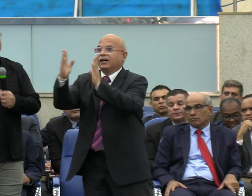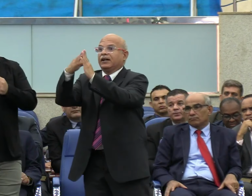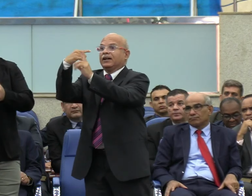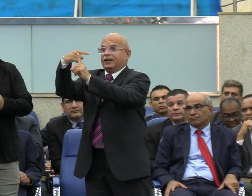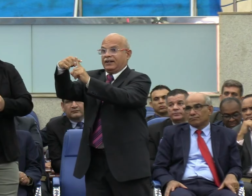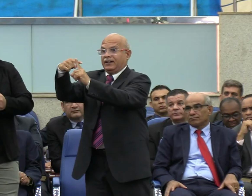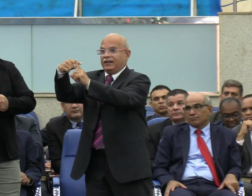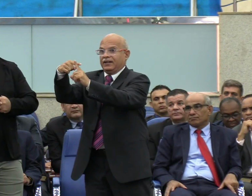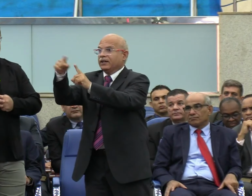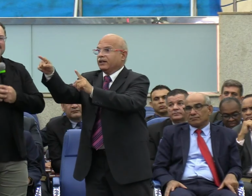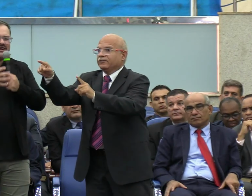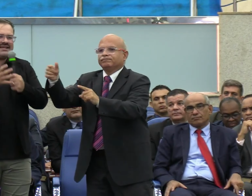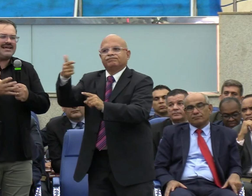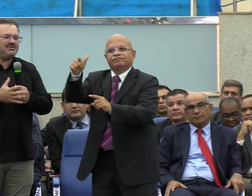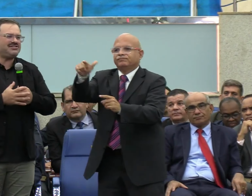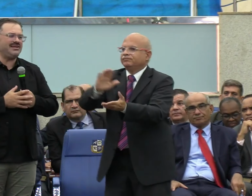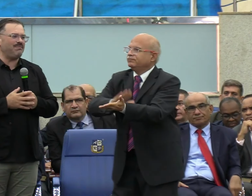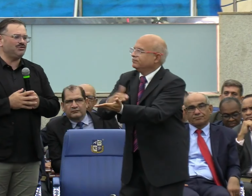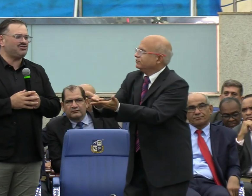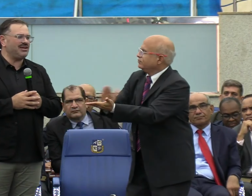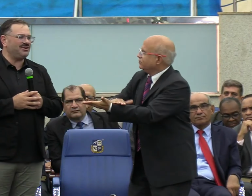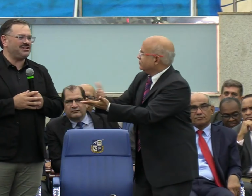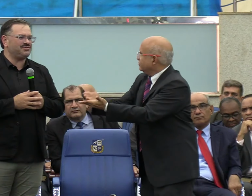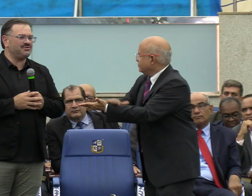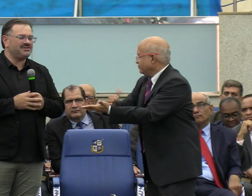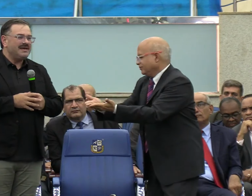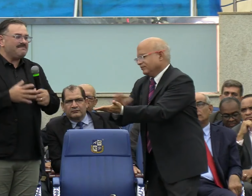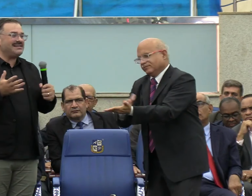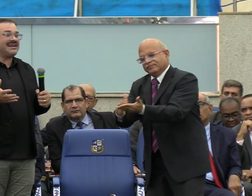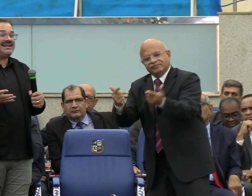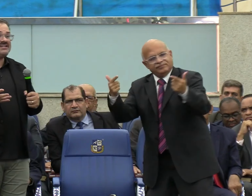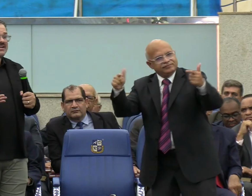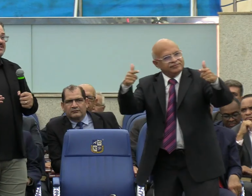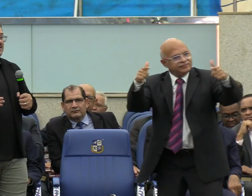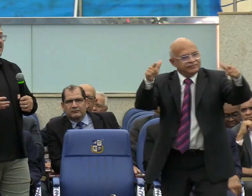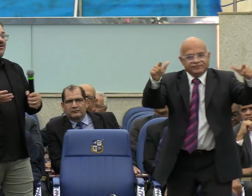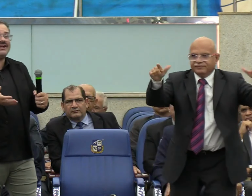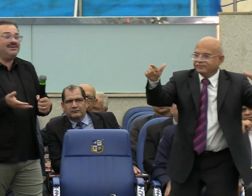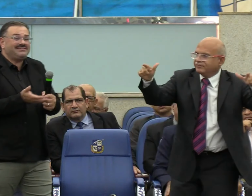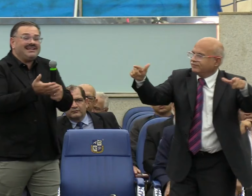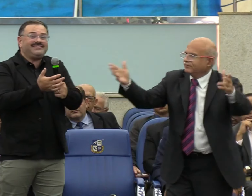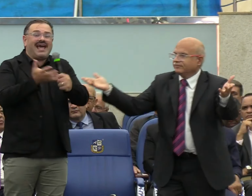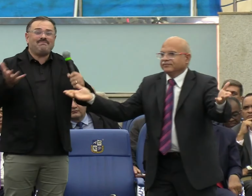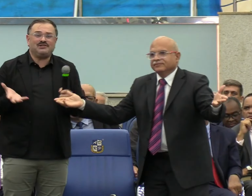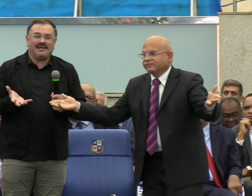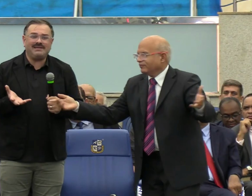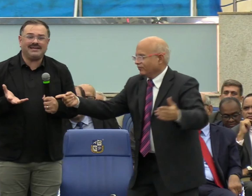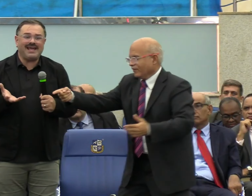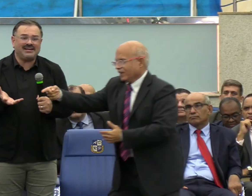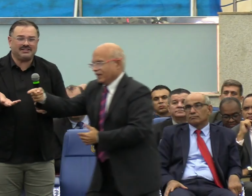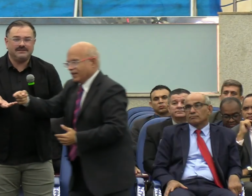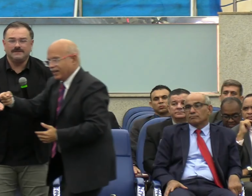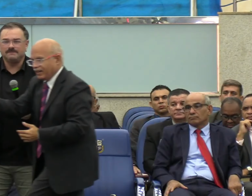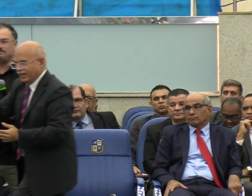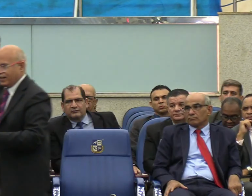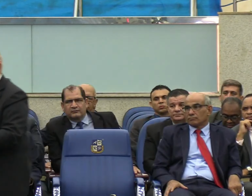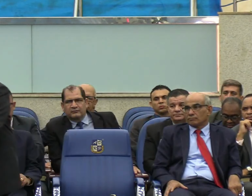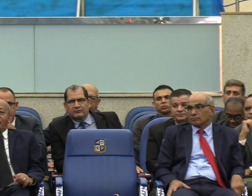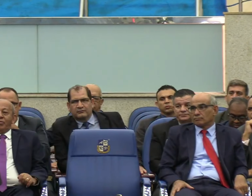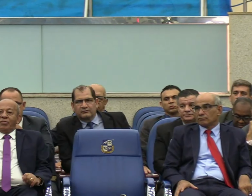viver uma vida de um verdadeiro discípulo do Senhor Jesus. Mas a grande questão agora, não tem intérprete na minha igreja.